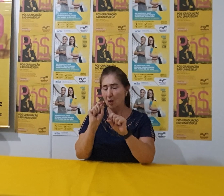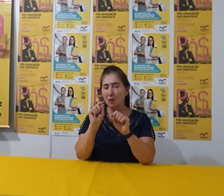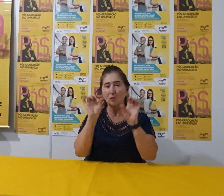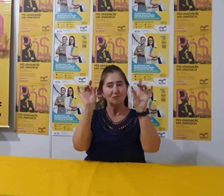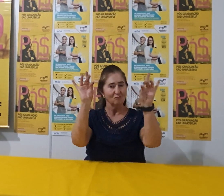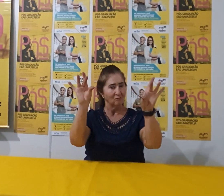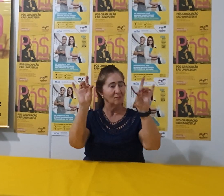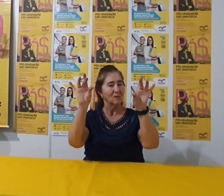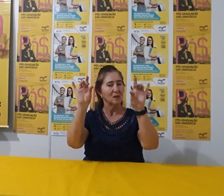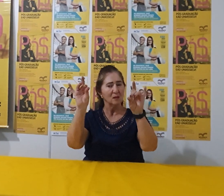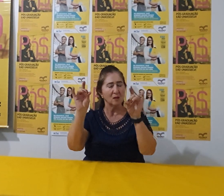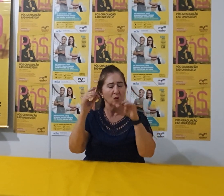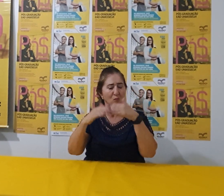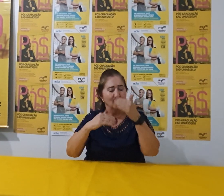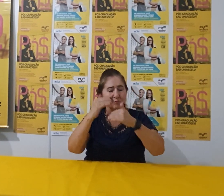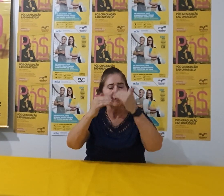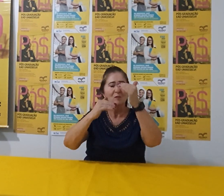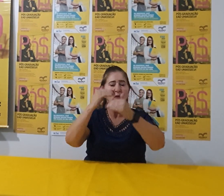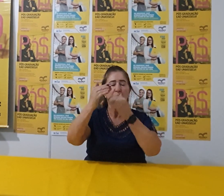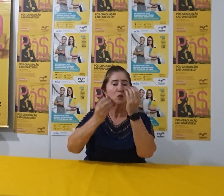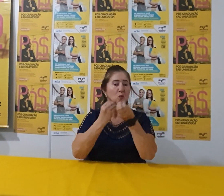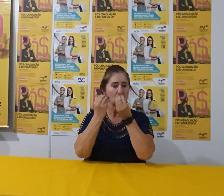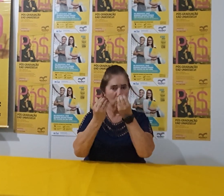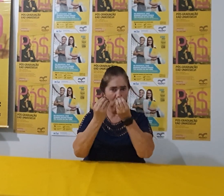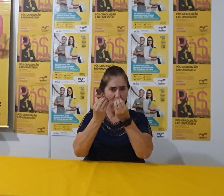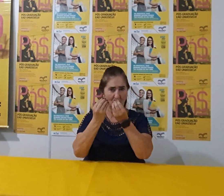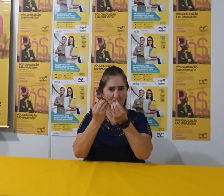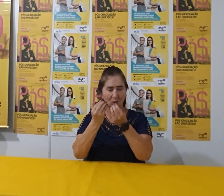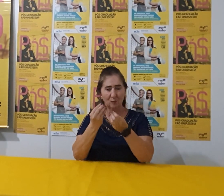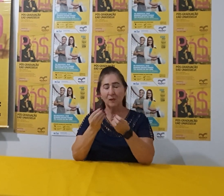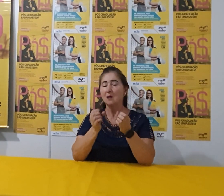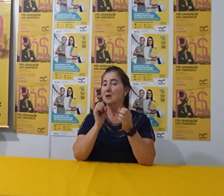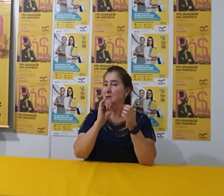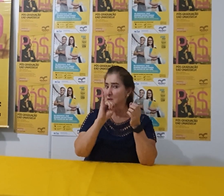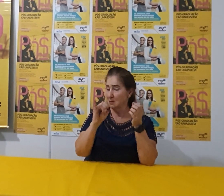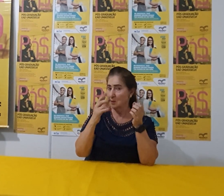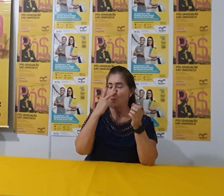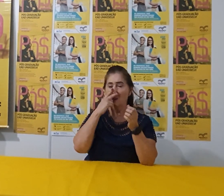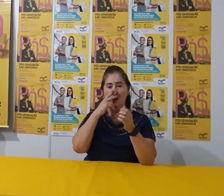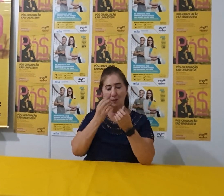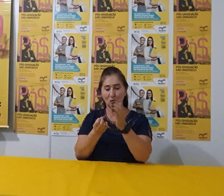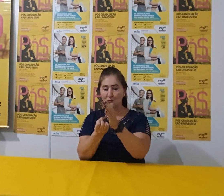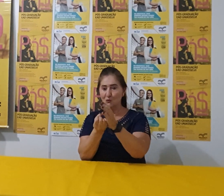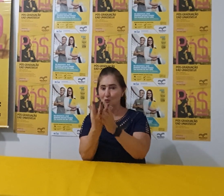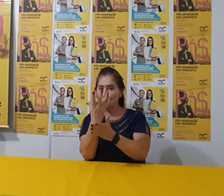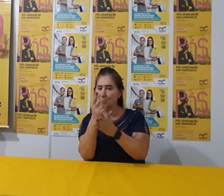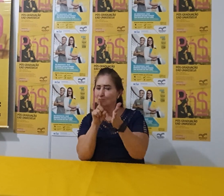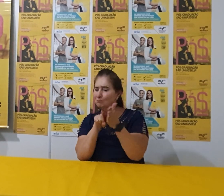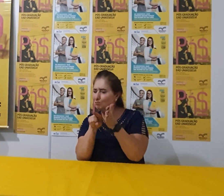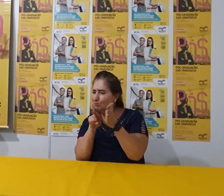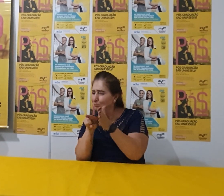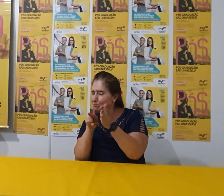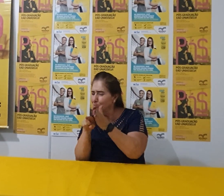que envolvem esta prática. Com isso, surgem os questionamentos que